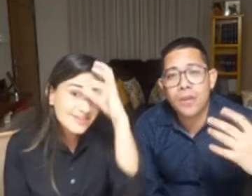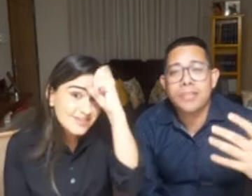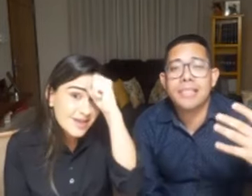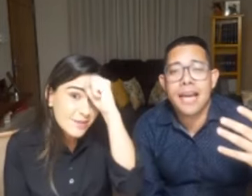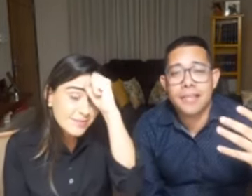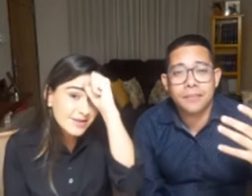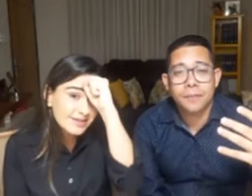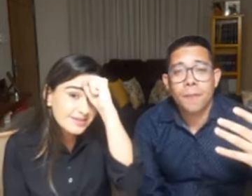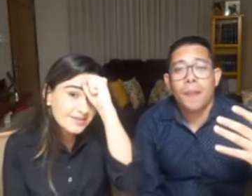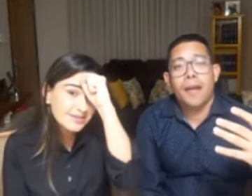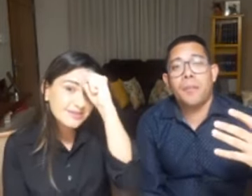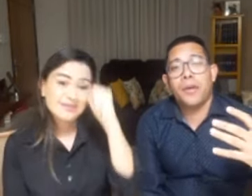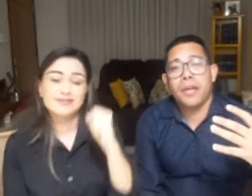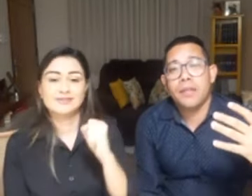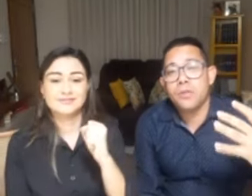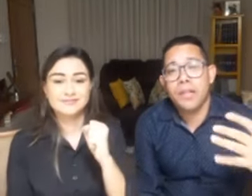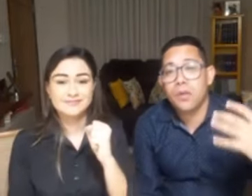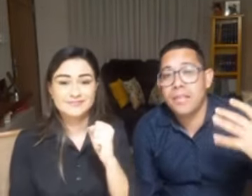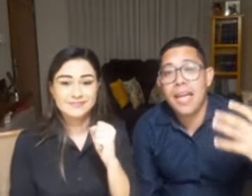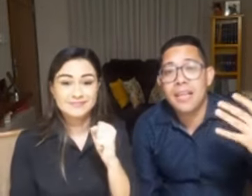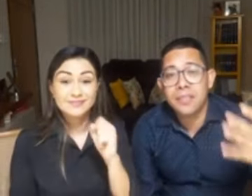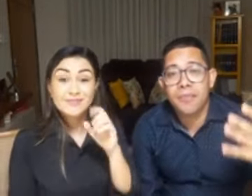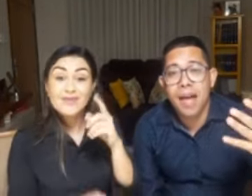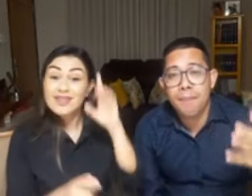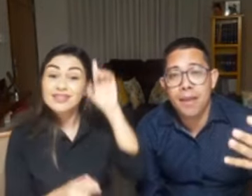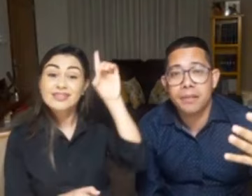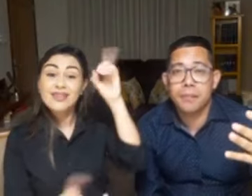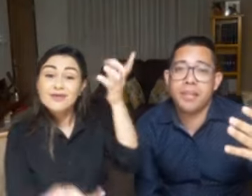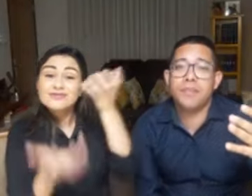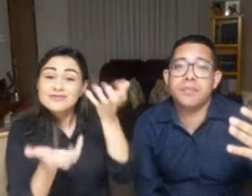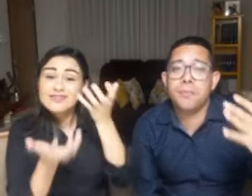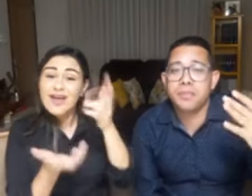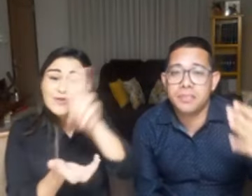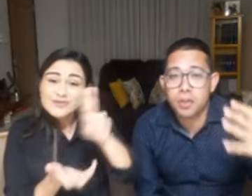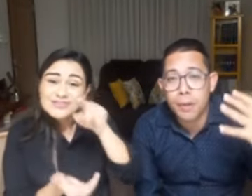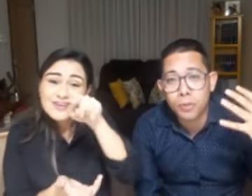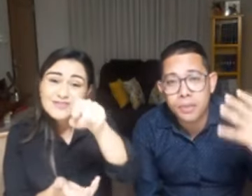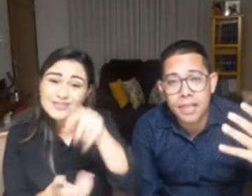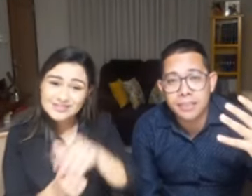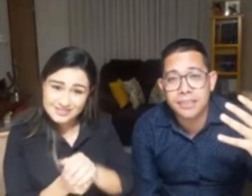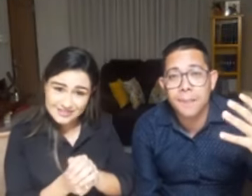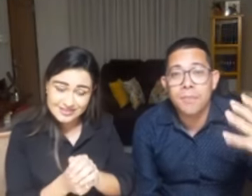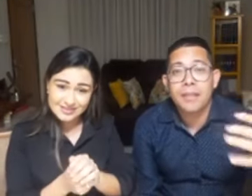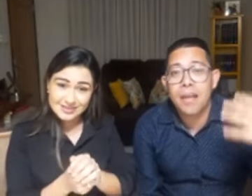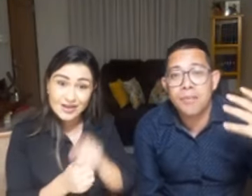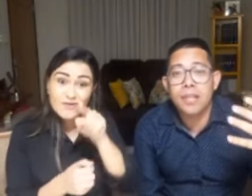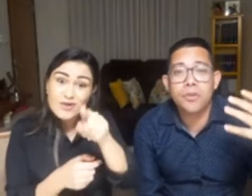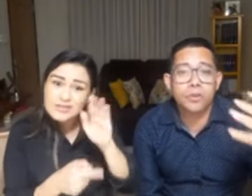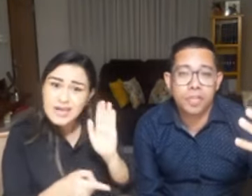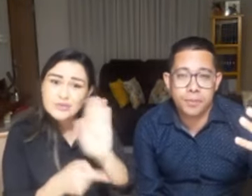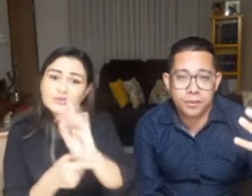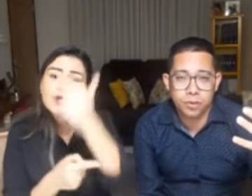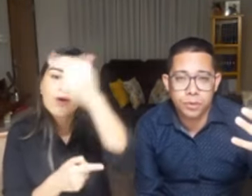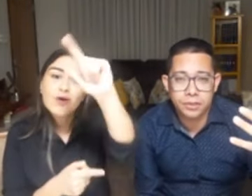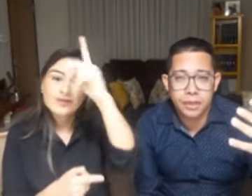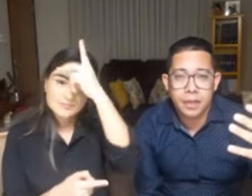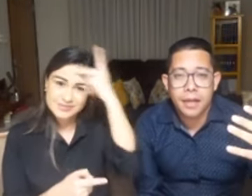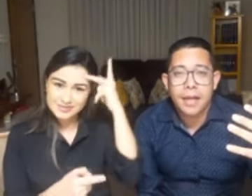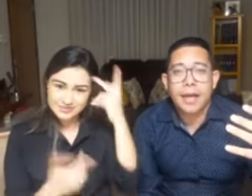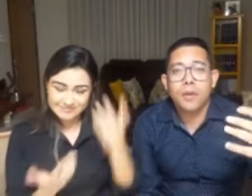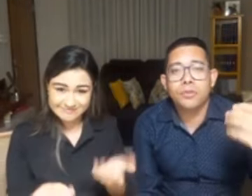a língua de sinais, é porque Deus quer usar essa ferramenta para que você possa ser uma mudança na vida de outras